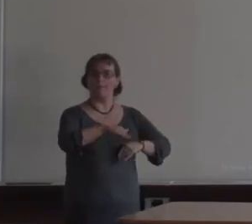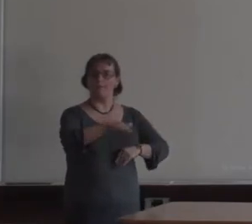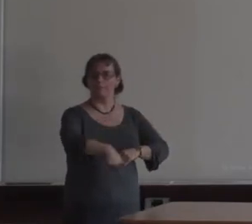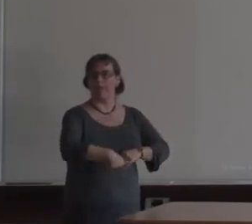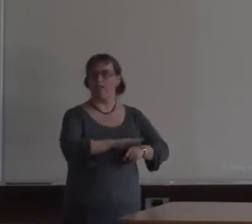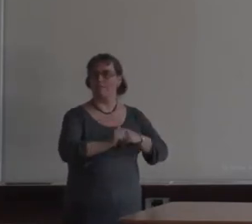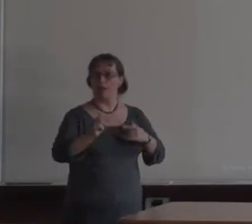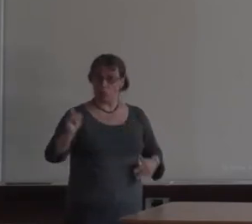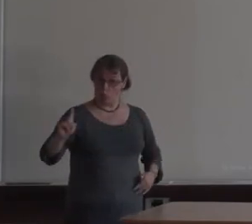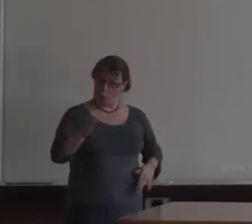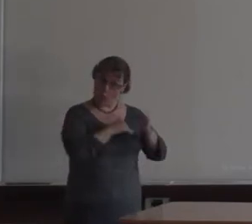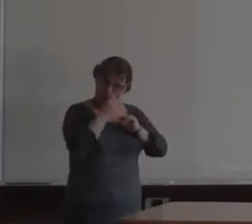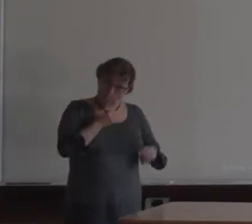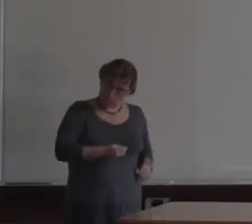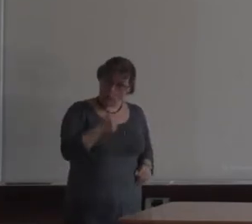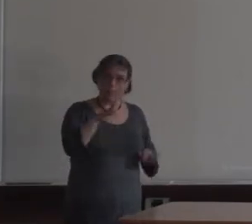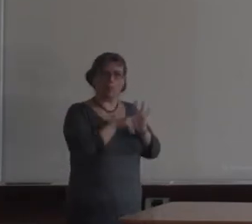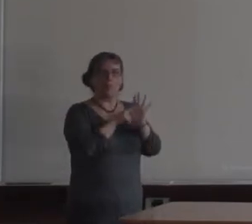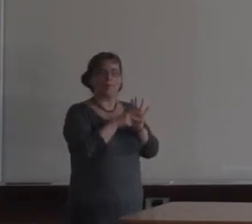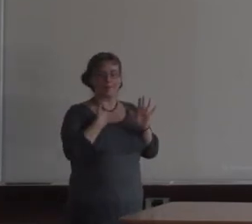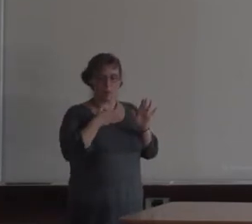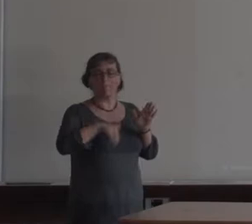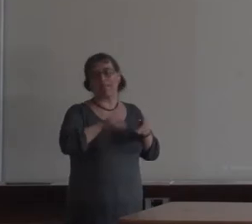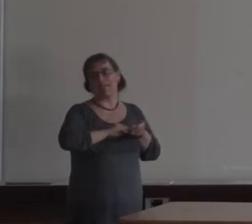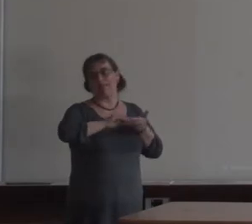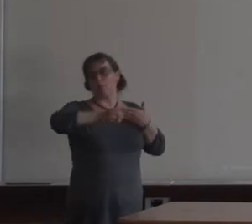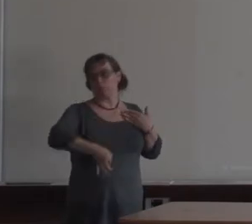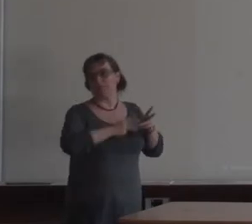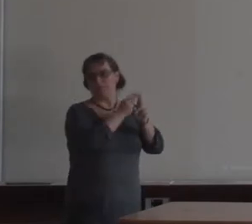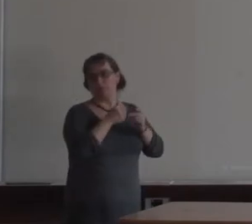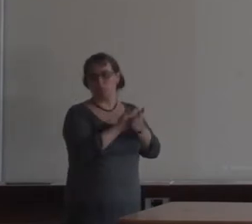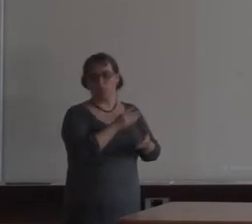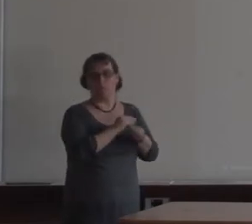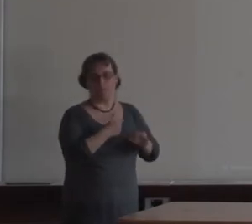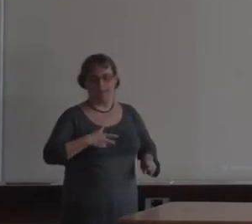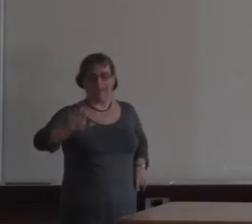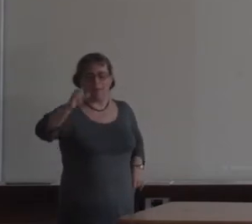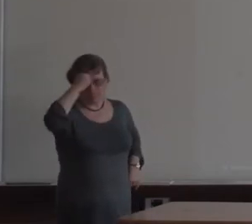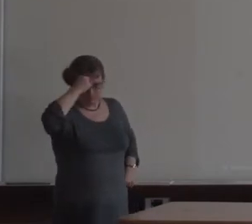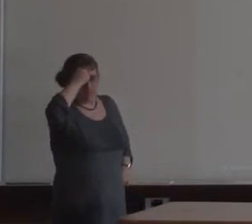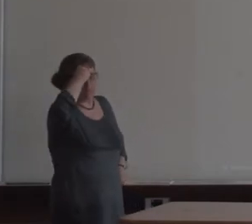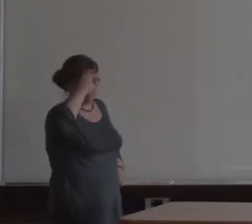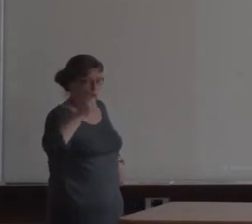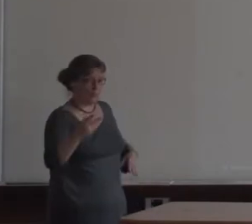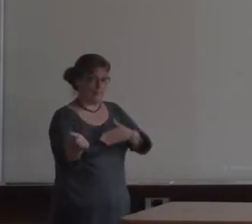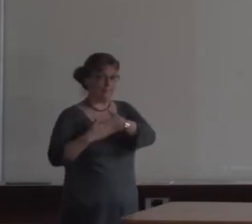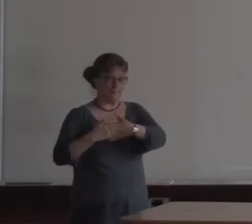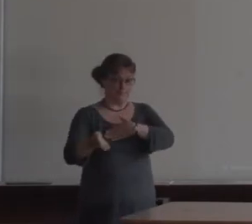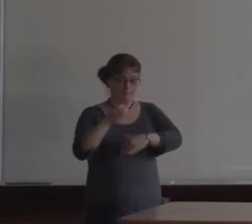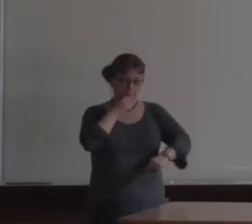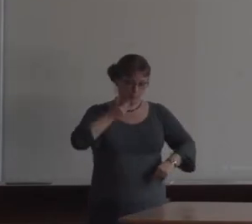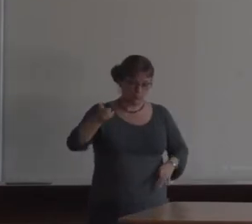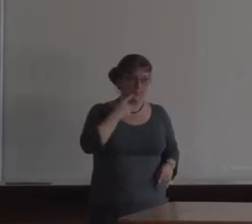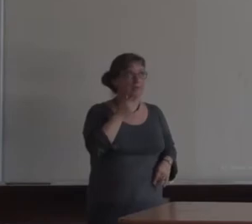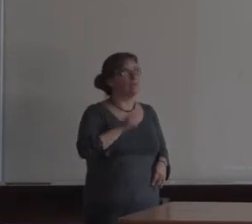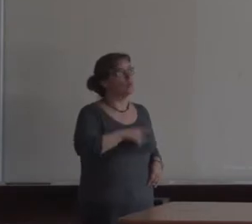large. Donc je peux dire à Hypothesis, bon ok, pour toute chaîne d'une taille minimum de 1, je m'attends à